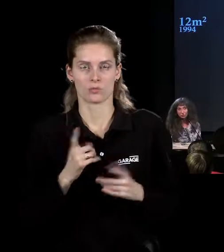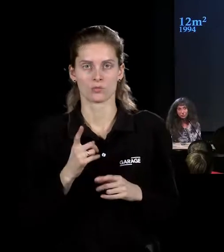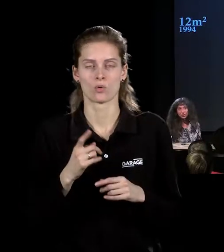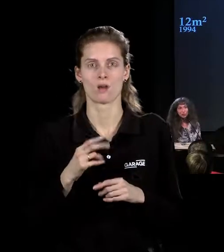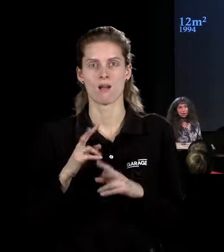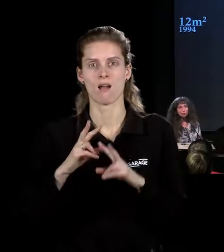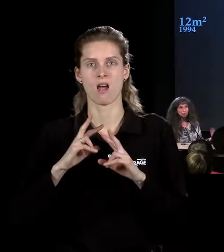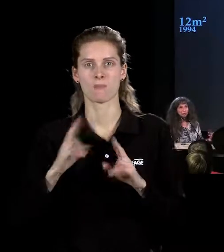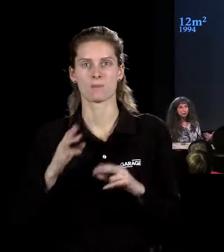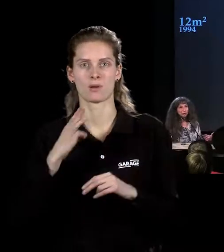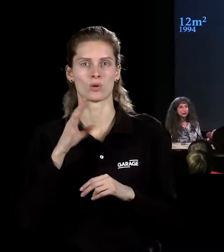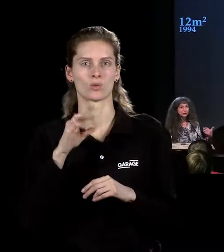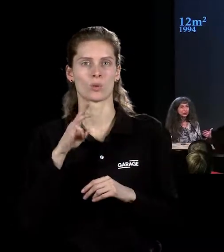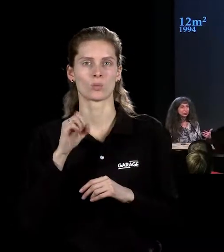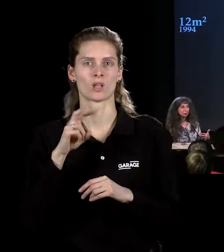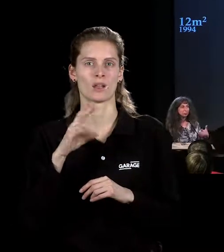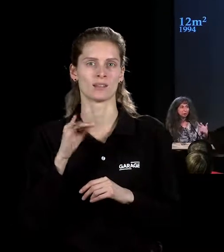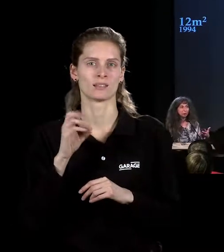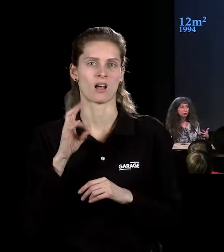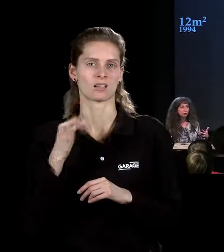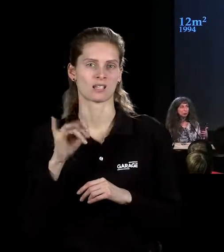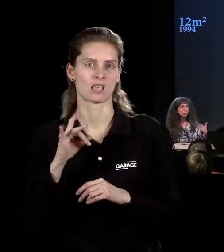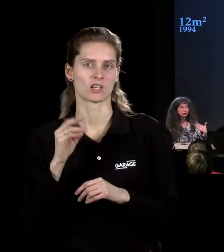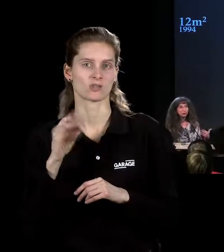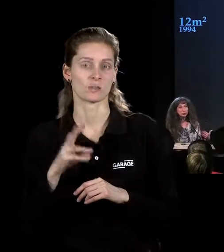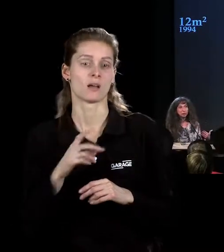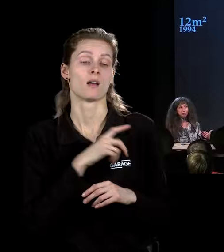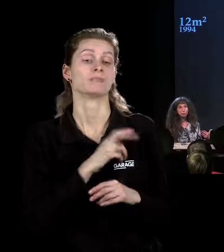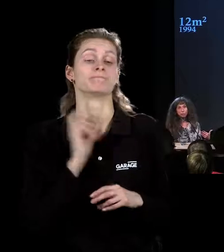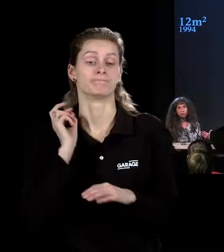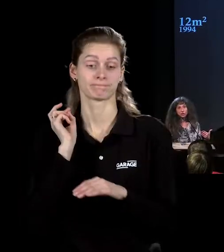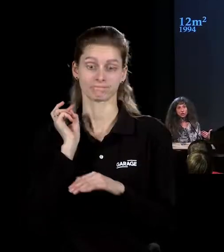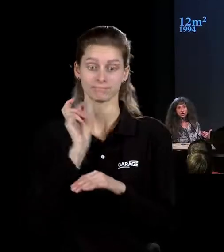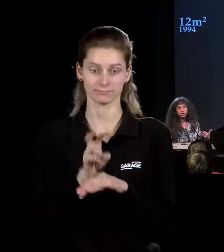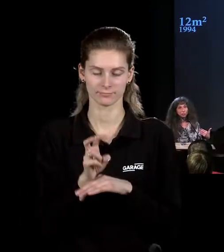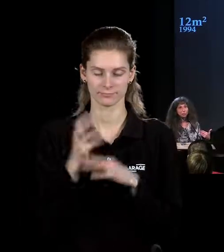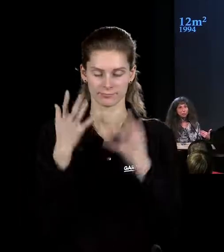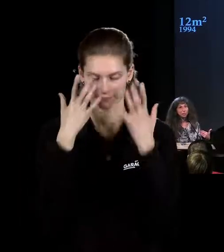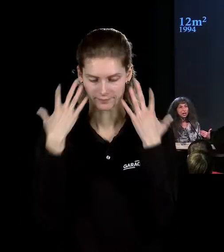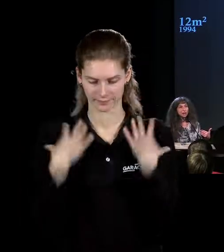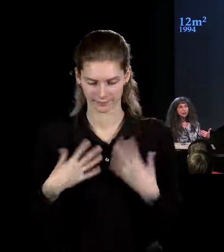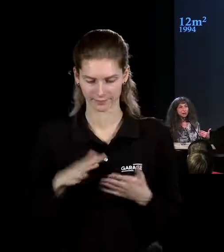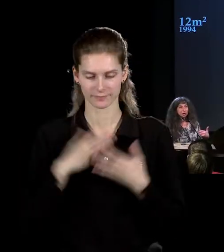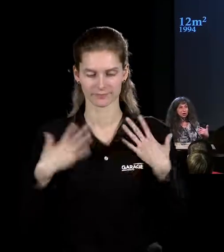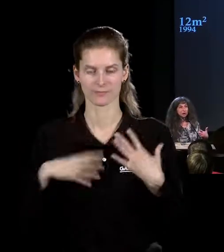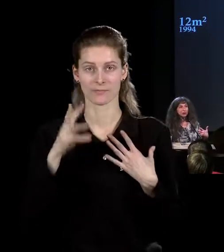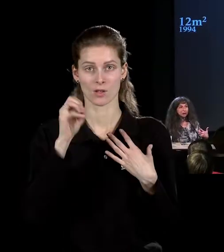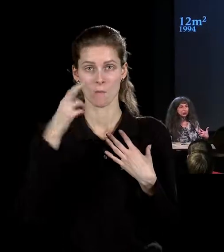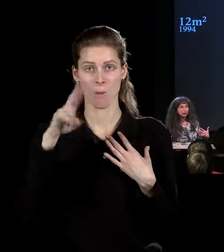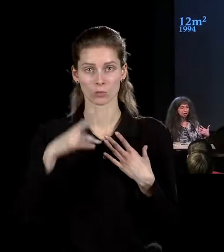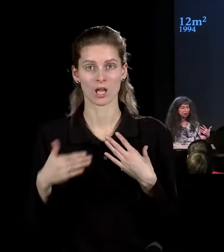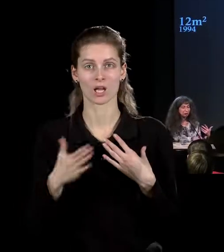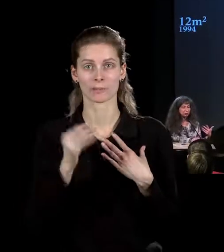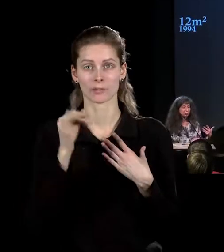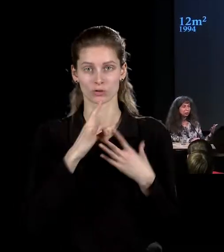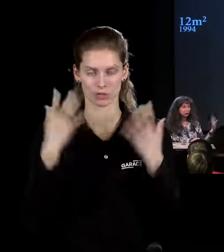тоталитарным режимам. Он приходит, садится там обнаженным, обмазав себя медом и рыбьим жиром, и час